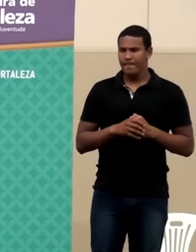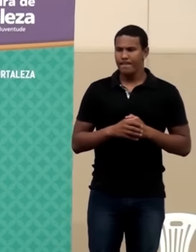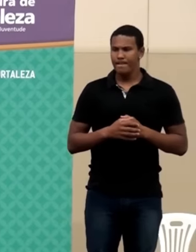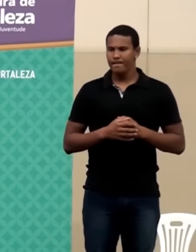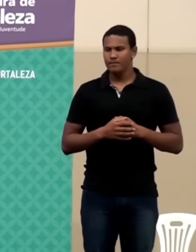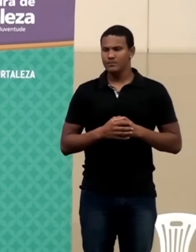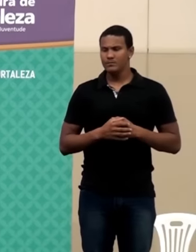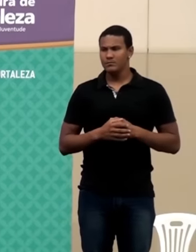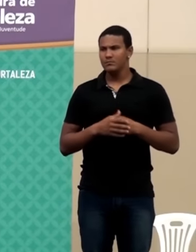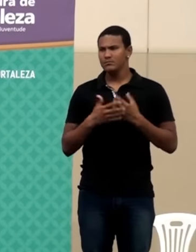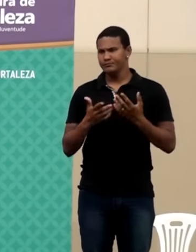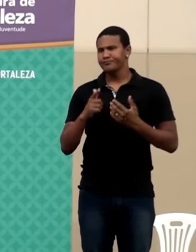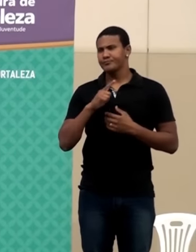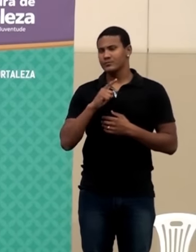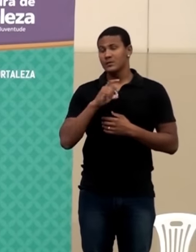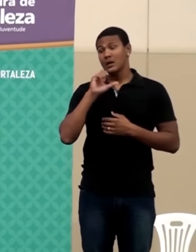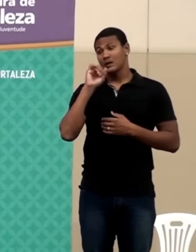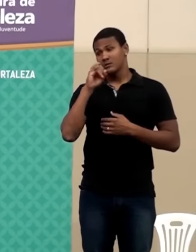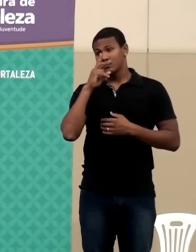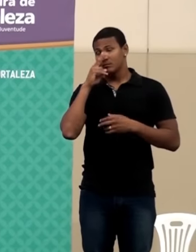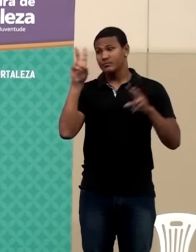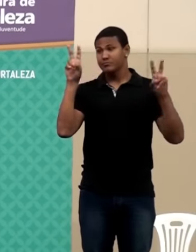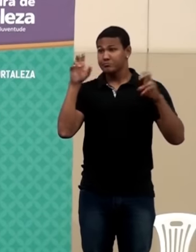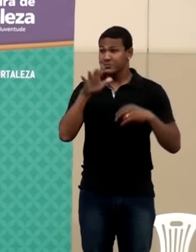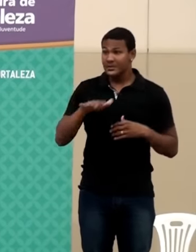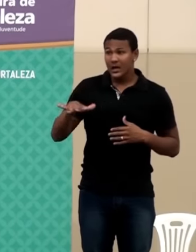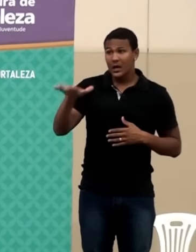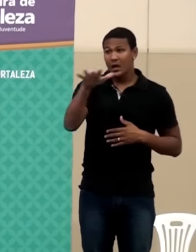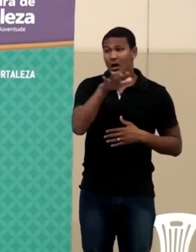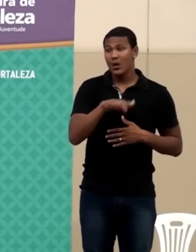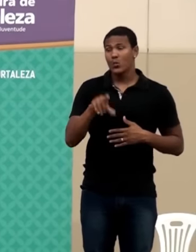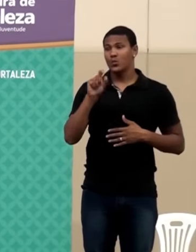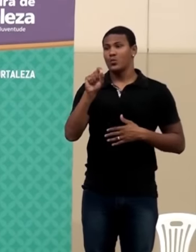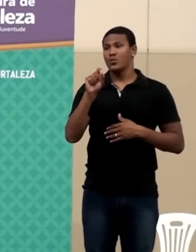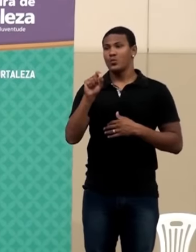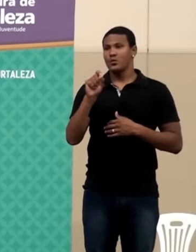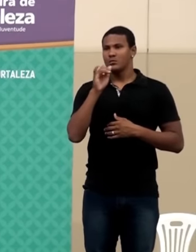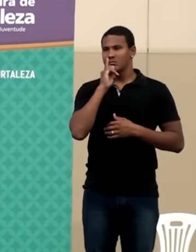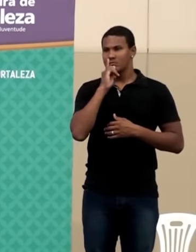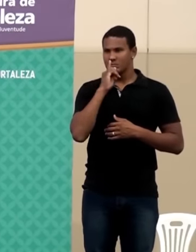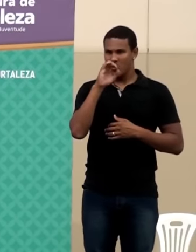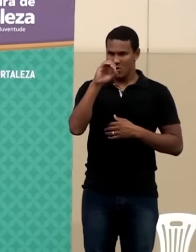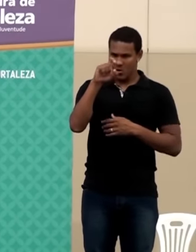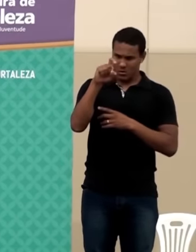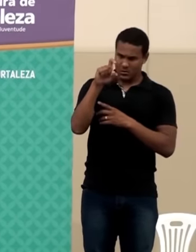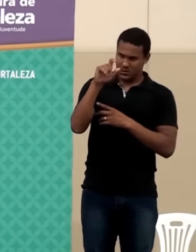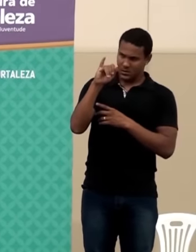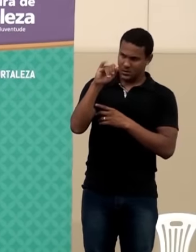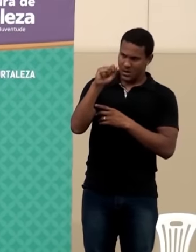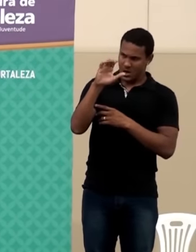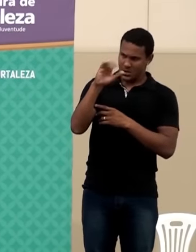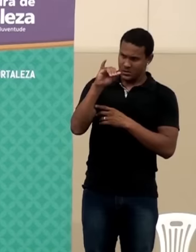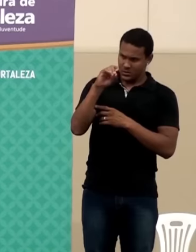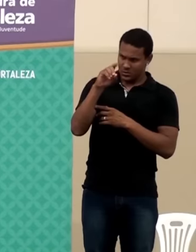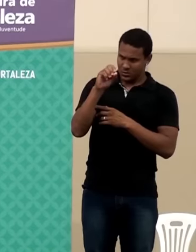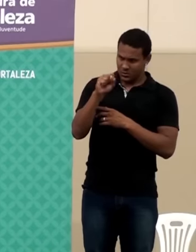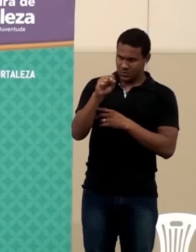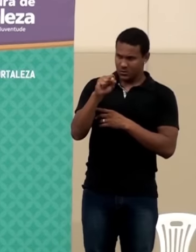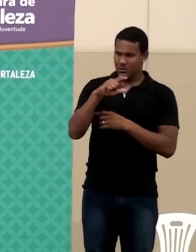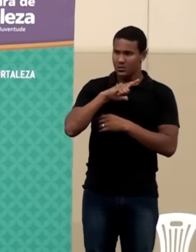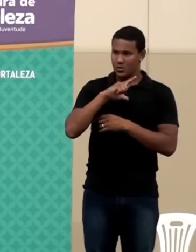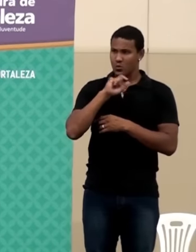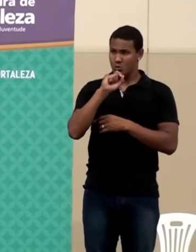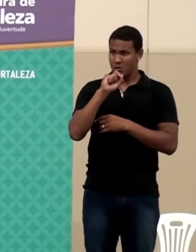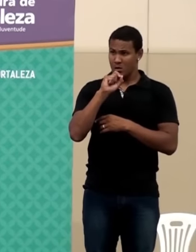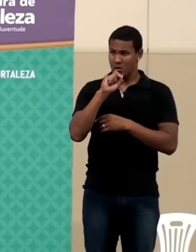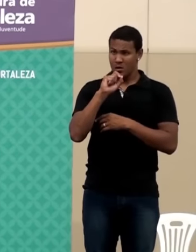3H3O+. De uma maneira geral, para os oxiácidos, o número de hidrogênios ionizáveis também vai